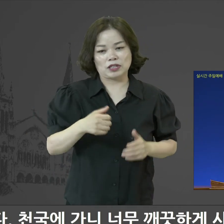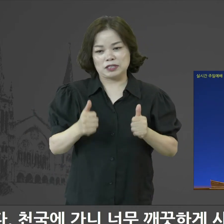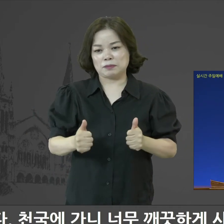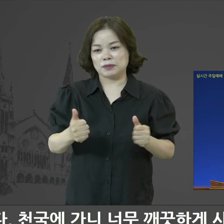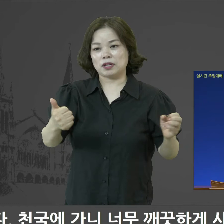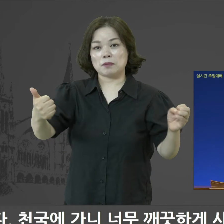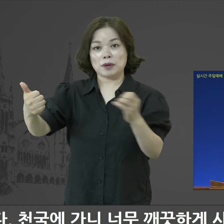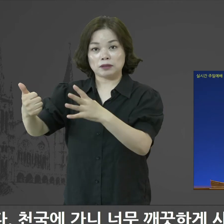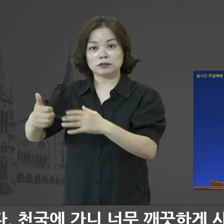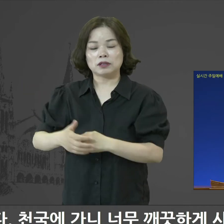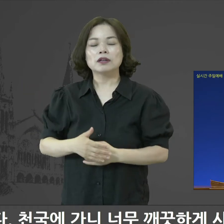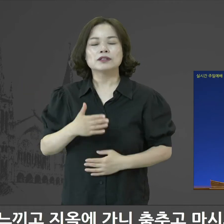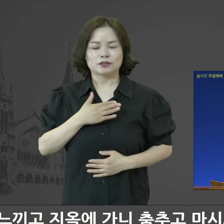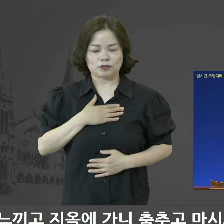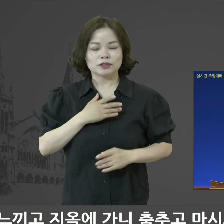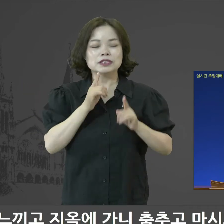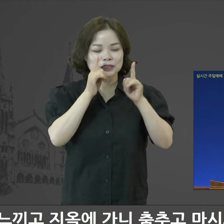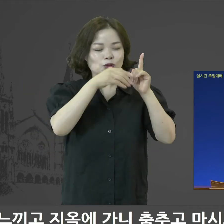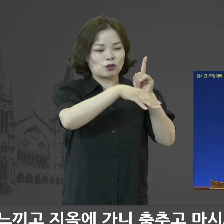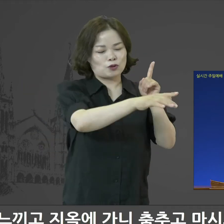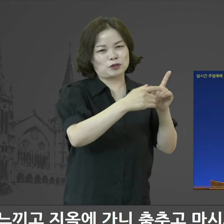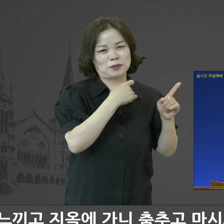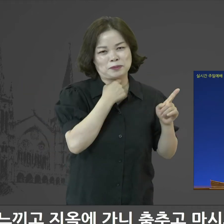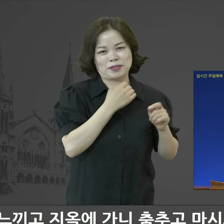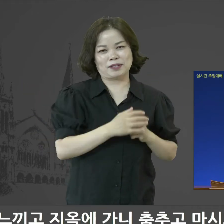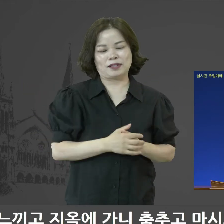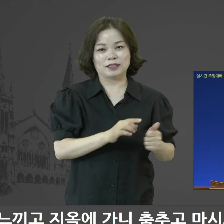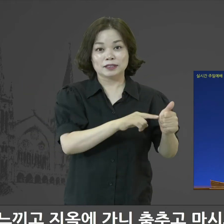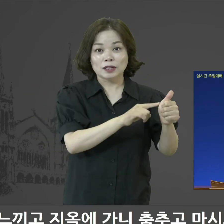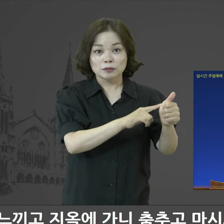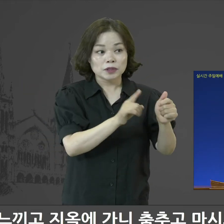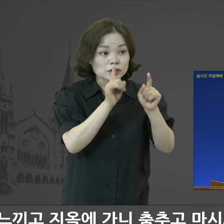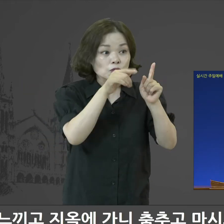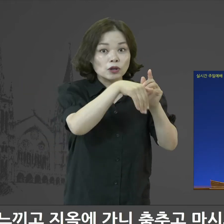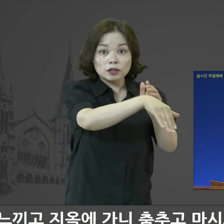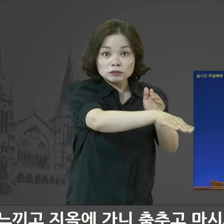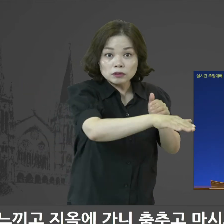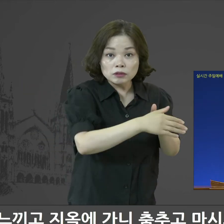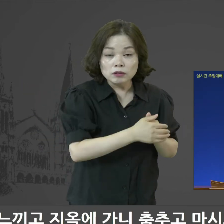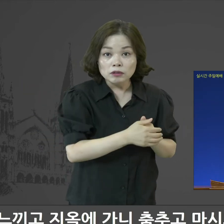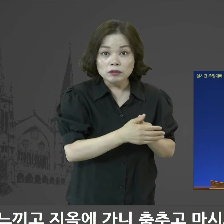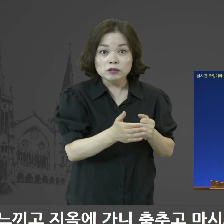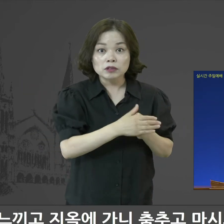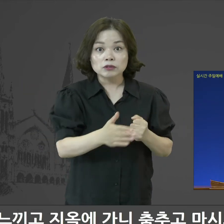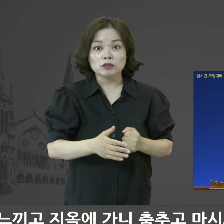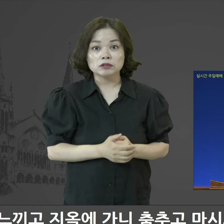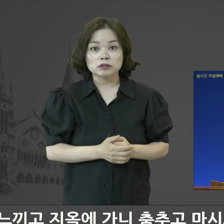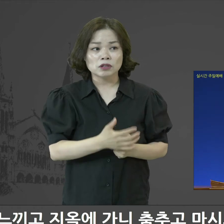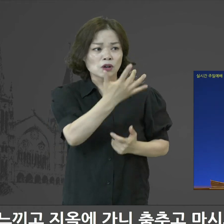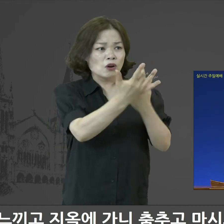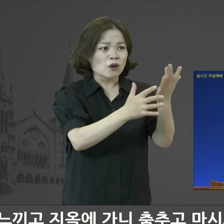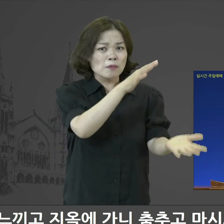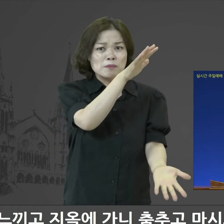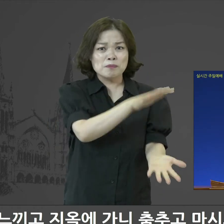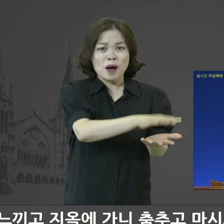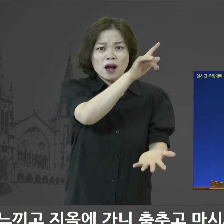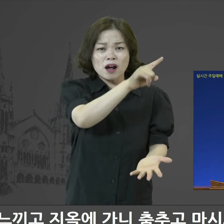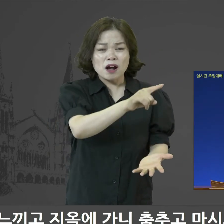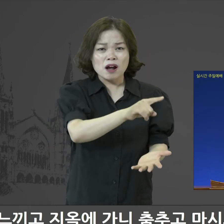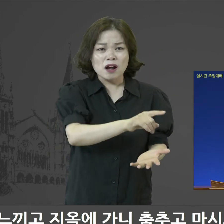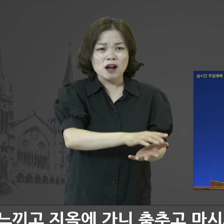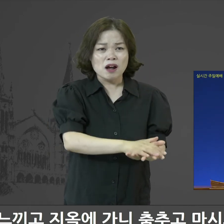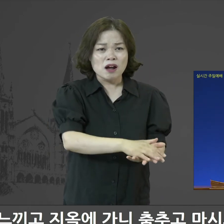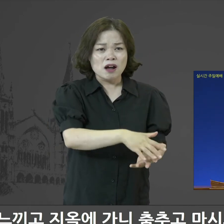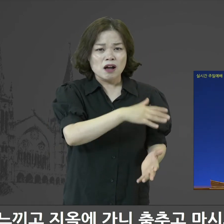재판장에게 말했답니다. 저는 지옥 가겠습니다. 그래서 지옥에 갔답니다. 그랬더니 불구덩이고 힘든